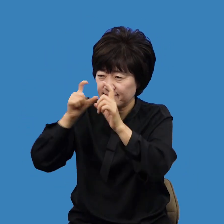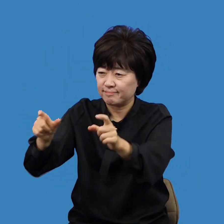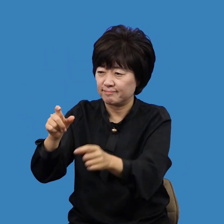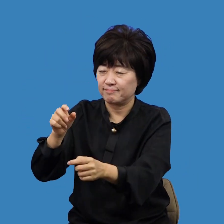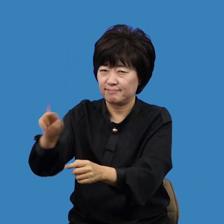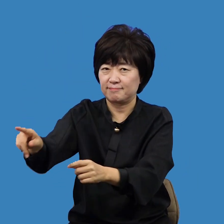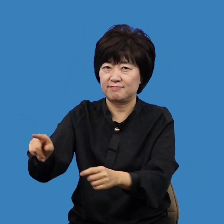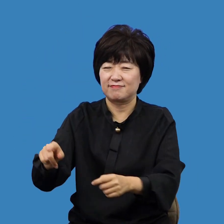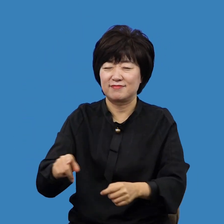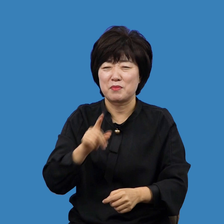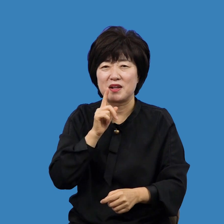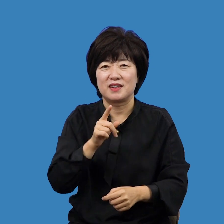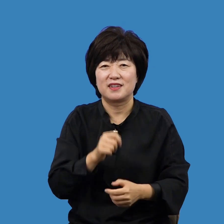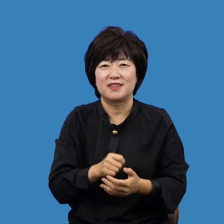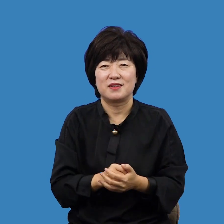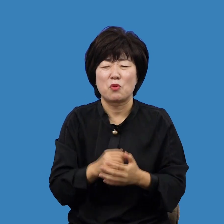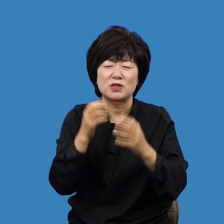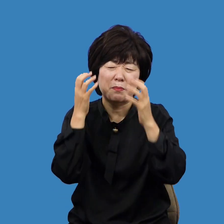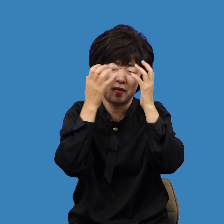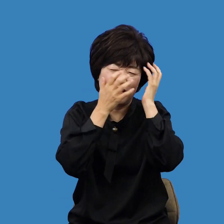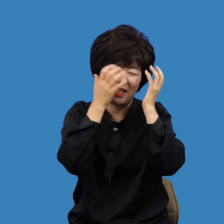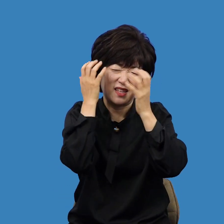복잡해요.